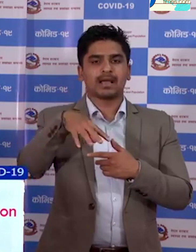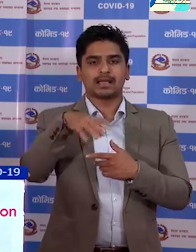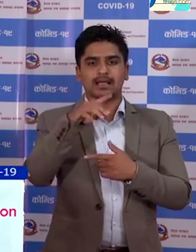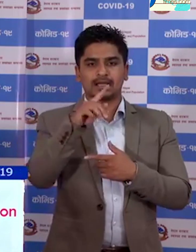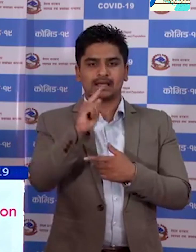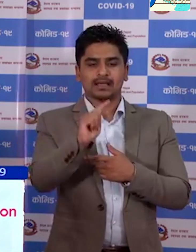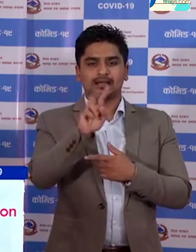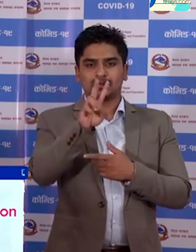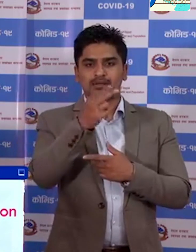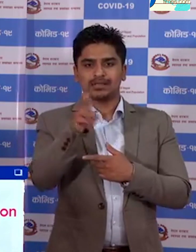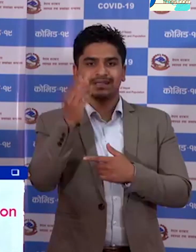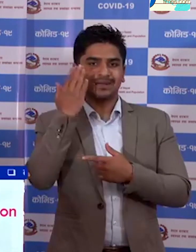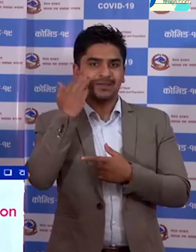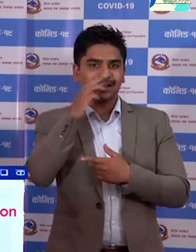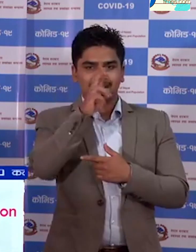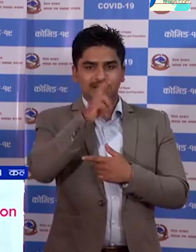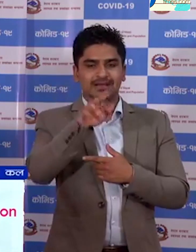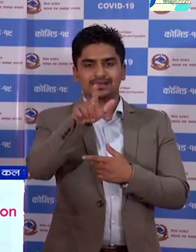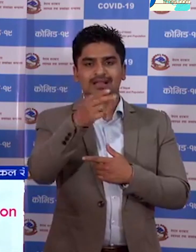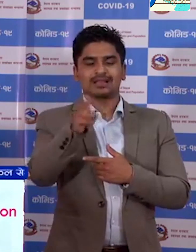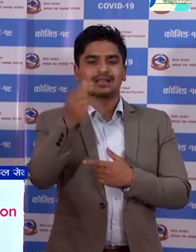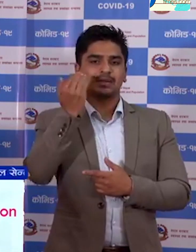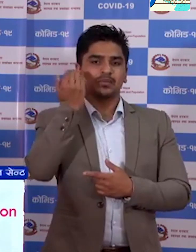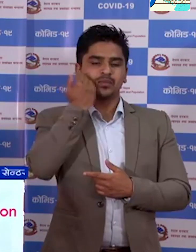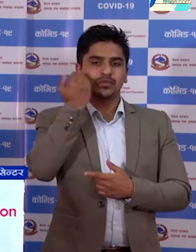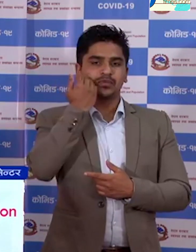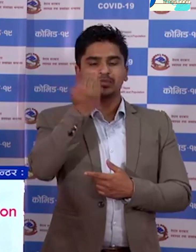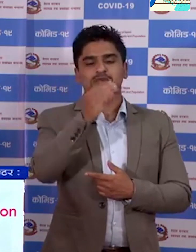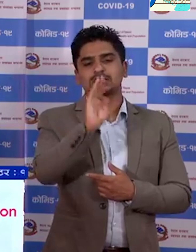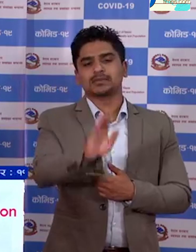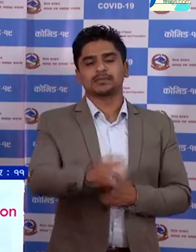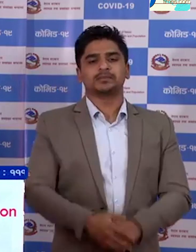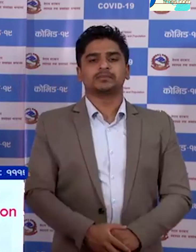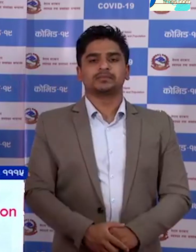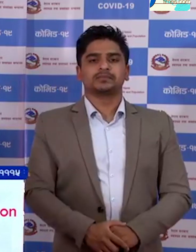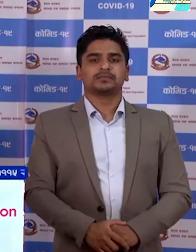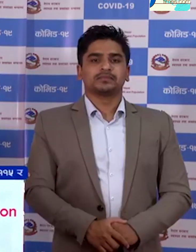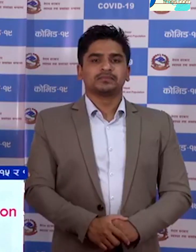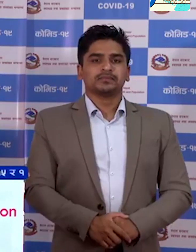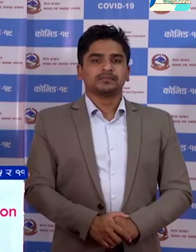बाँकेका 2 जना महिला र 7 जना पुरुष हुनुहुन्छ।